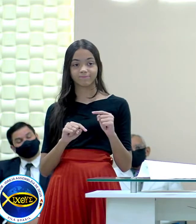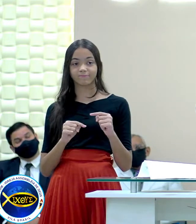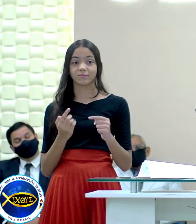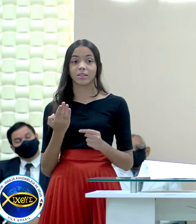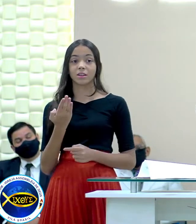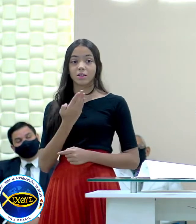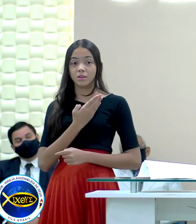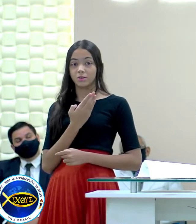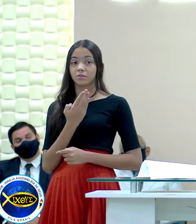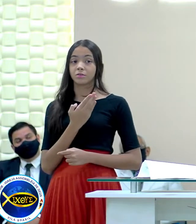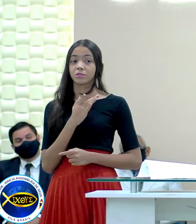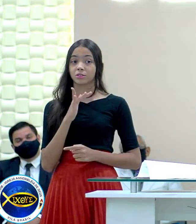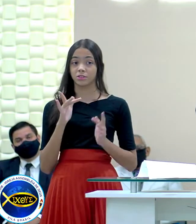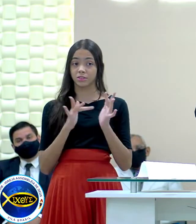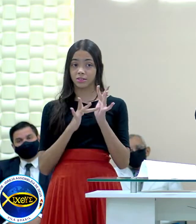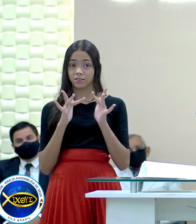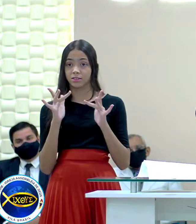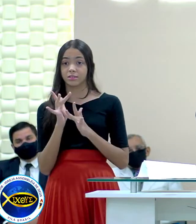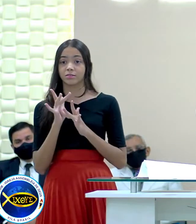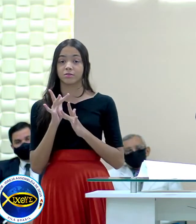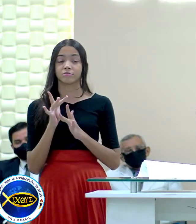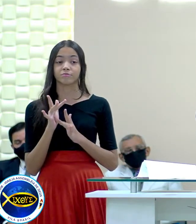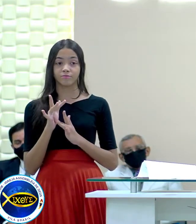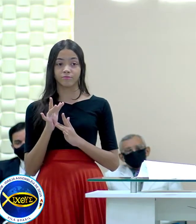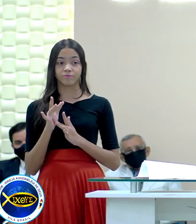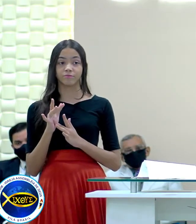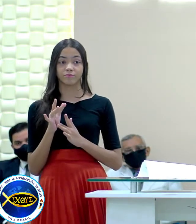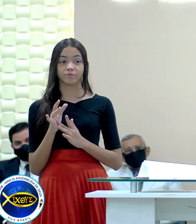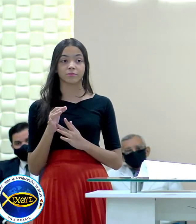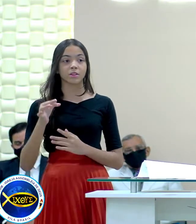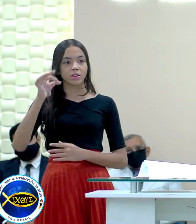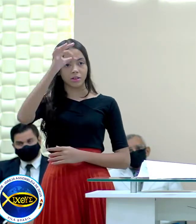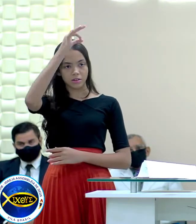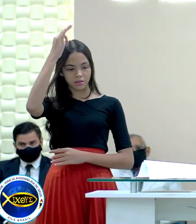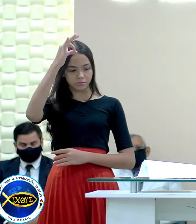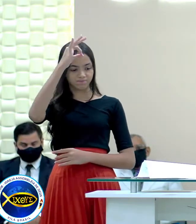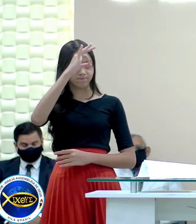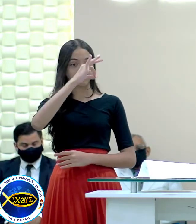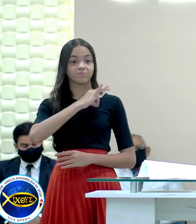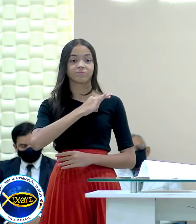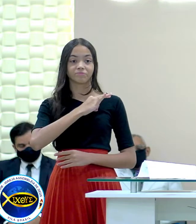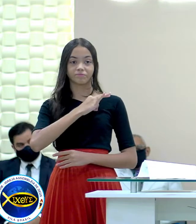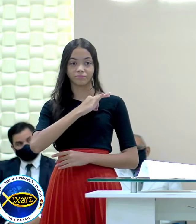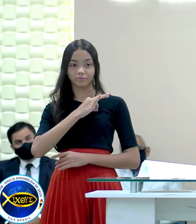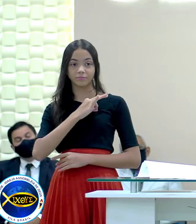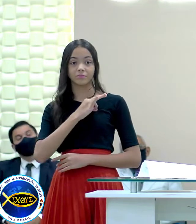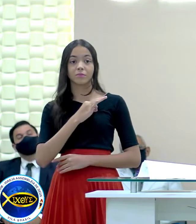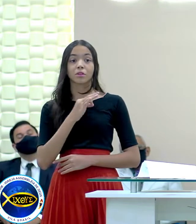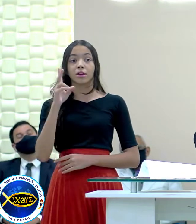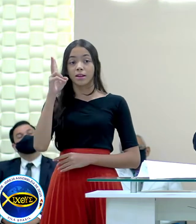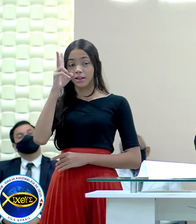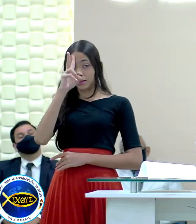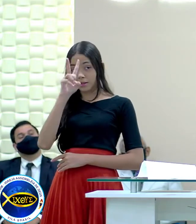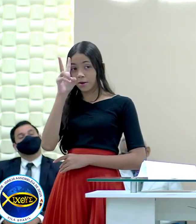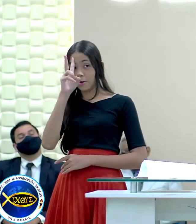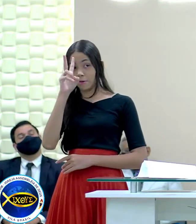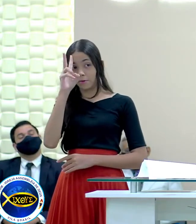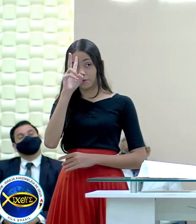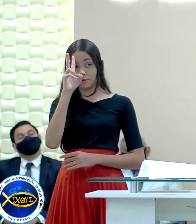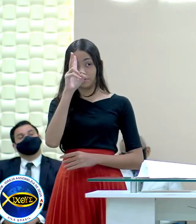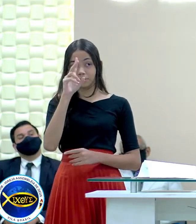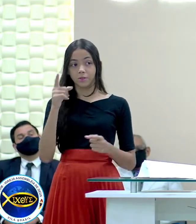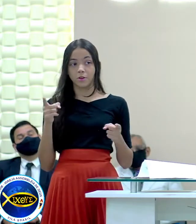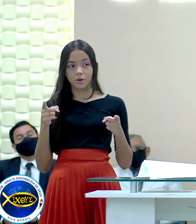está conosco, que é o Espírito Santo de Deus, ele nos faz lembrar do compromisso que